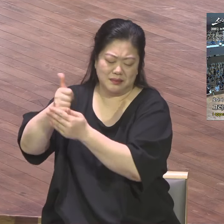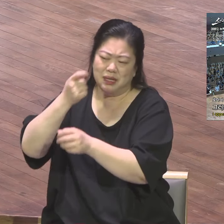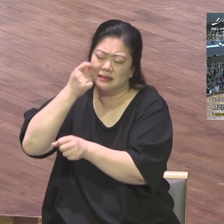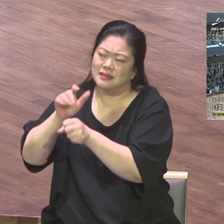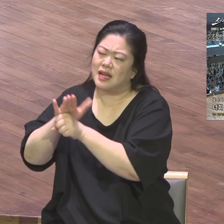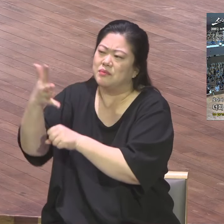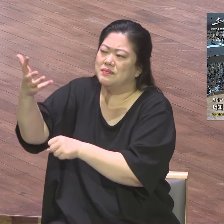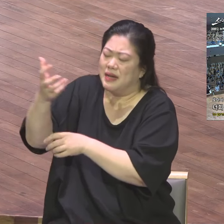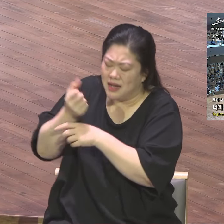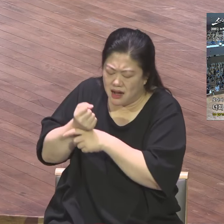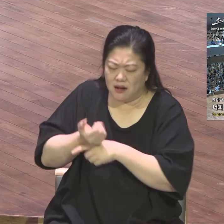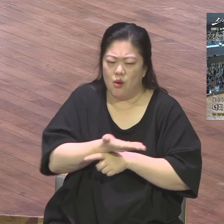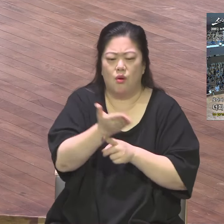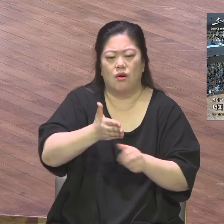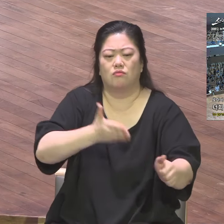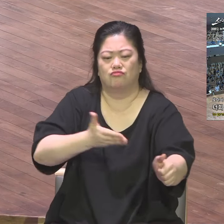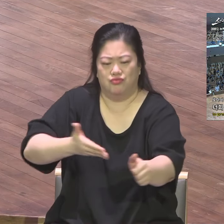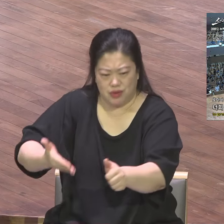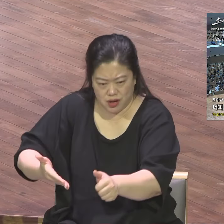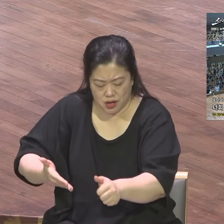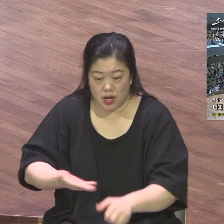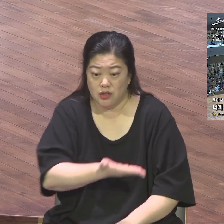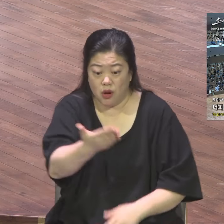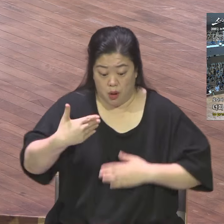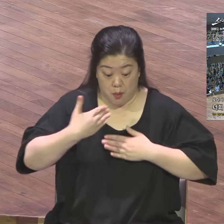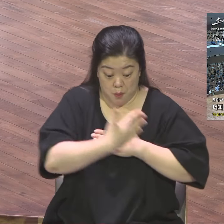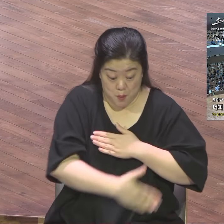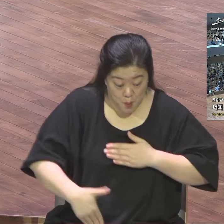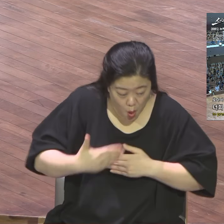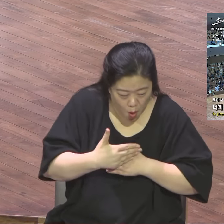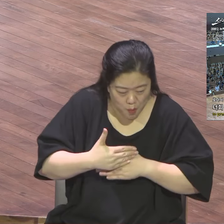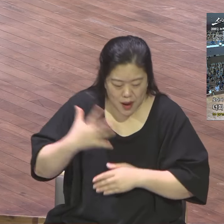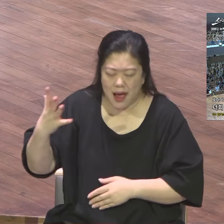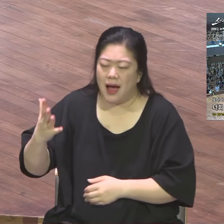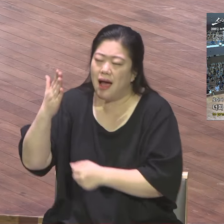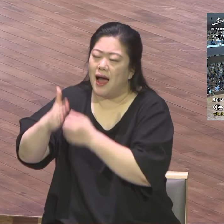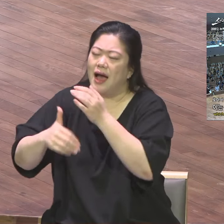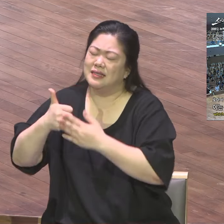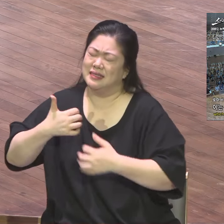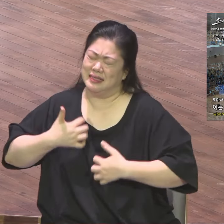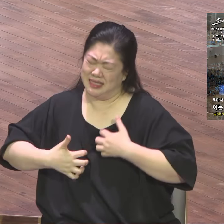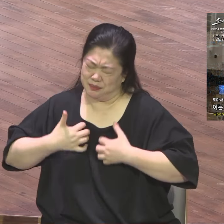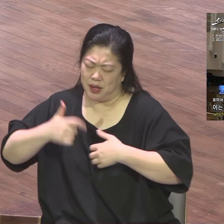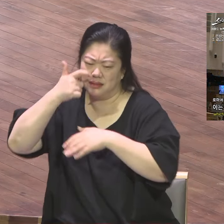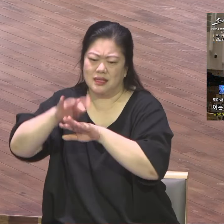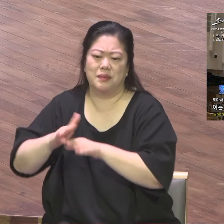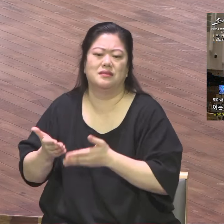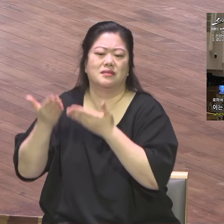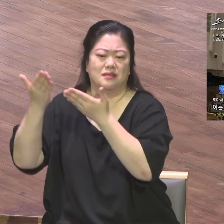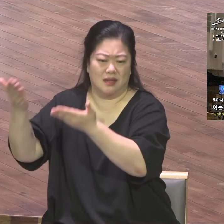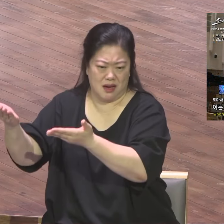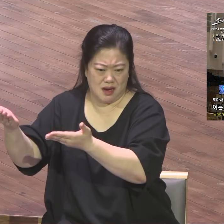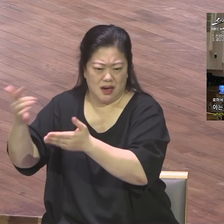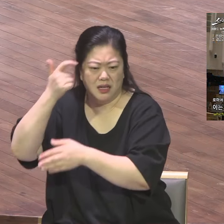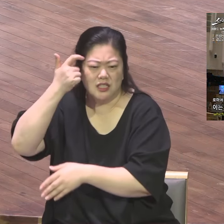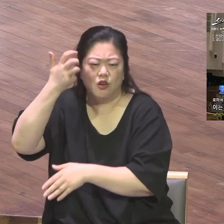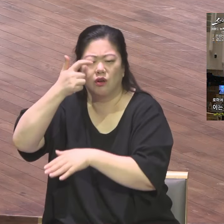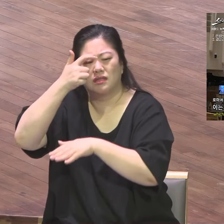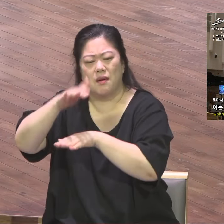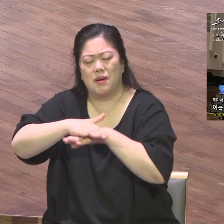너희를 권하노니 너희 몸을 하나님 기뻐하신 거룩한 산 제물로 드리라. 이는 너희가 드릴 영적